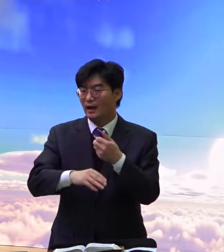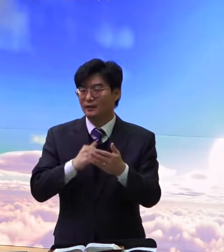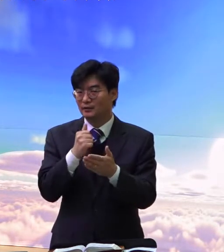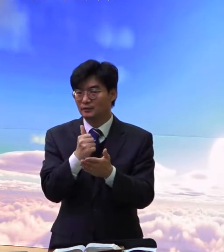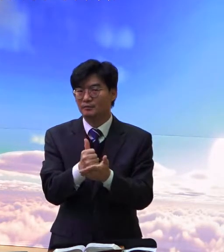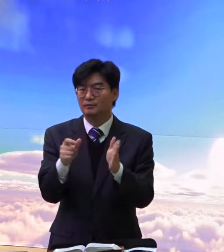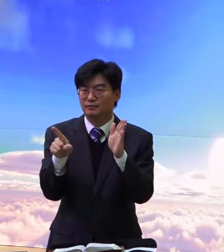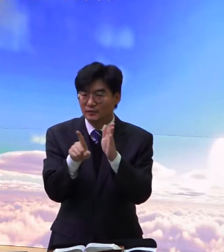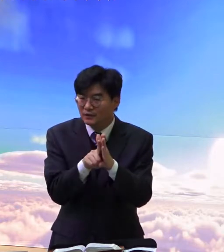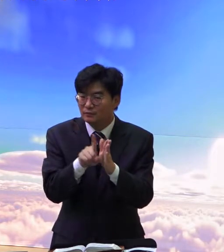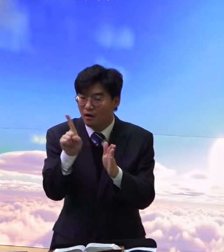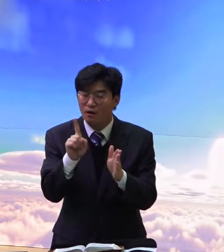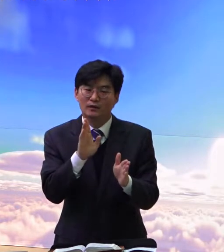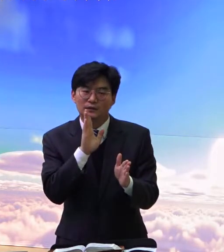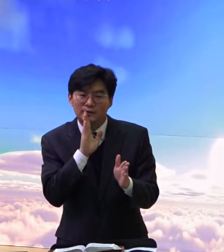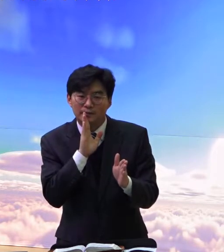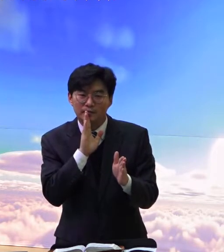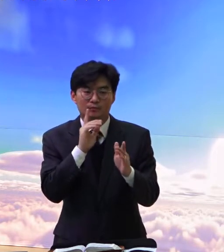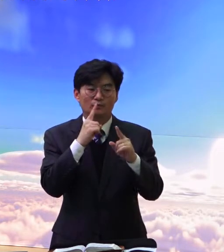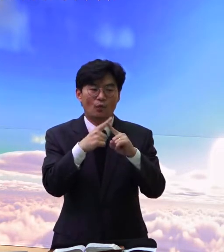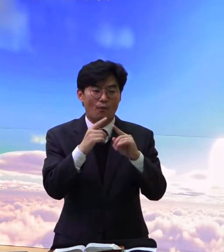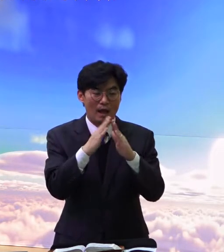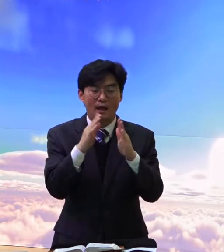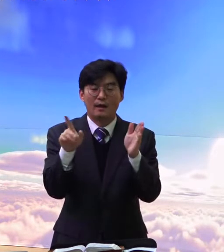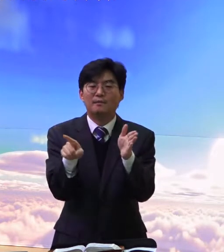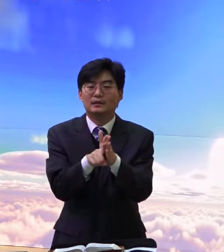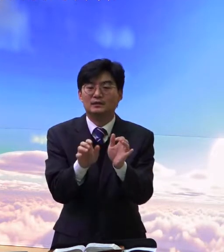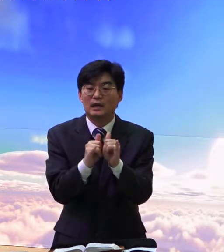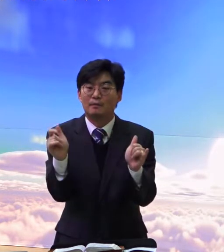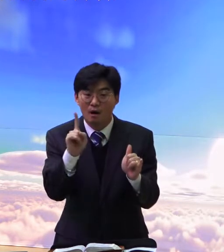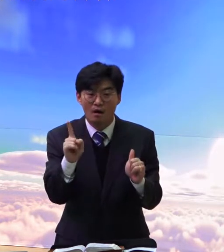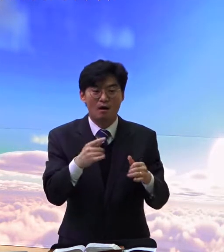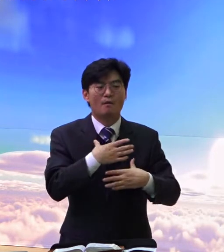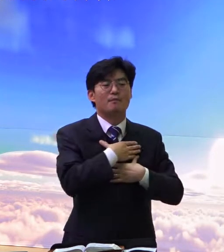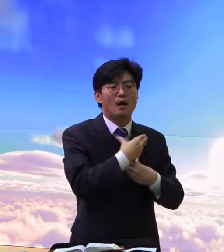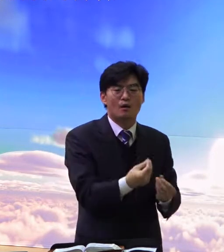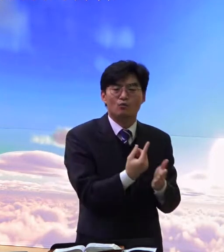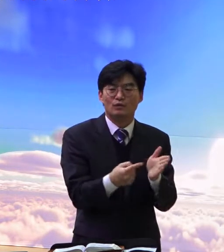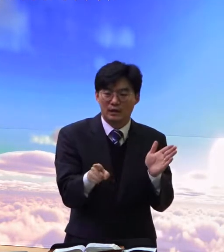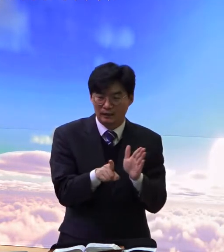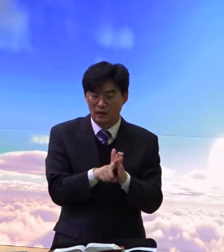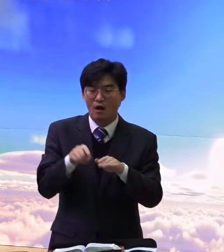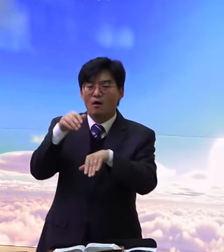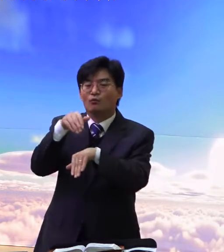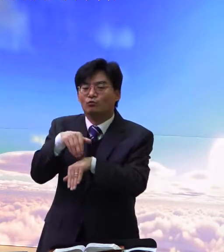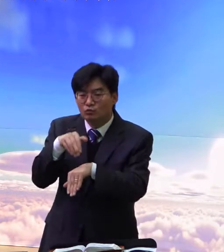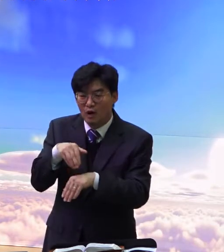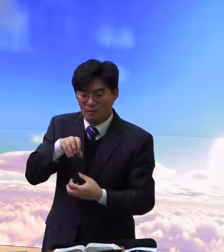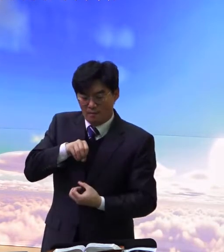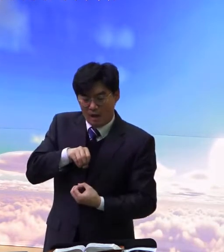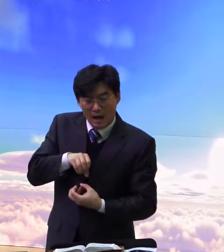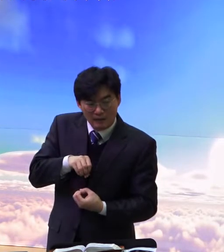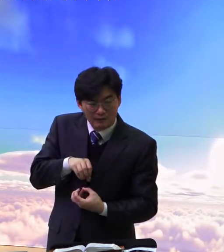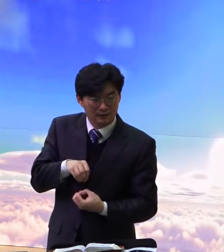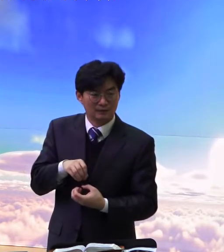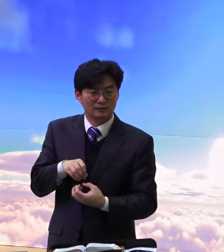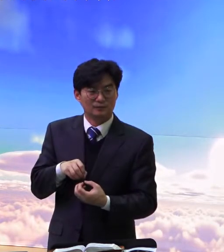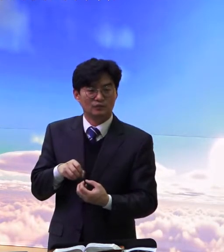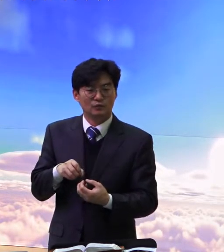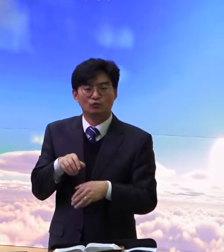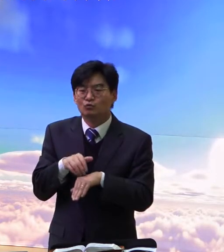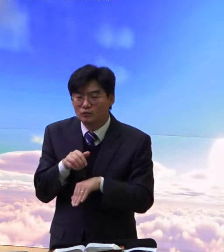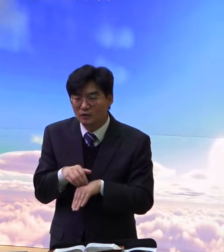참된 기독교는 싸움이다. 이렇게 이야기했습니다. 그렇습니다, 여러분.